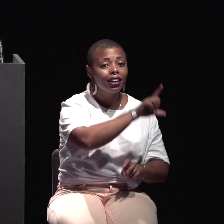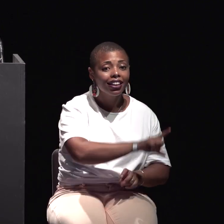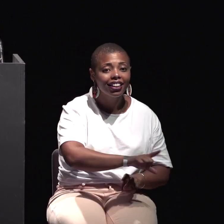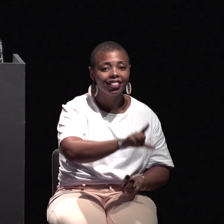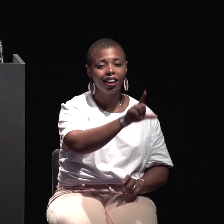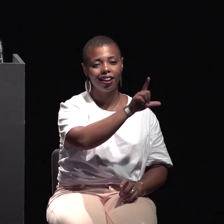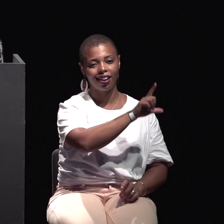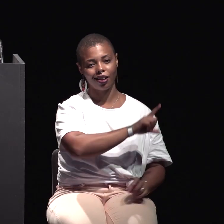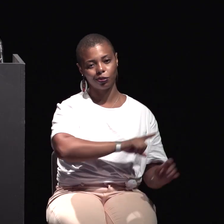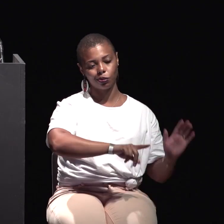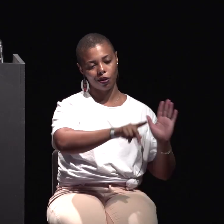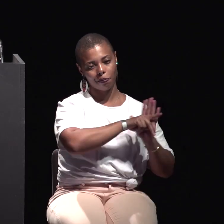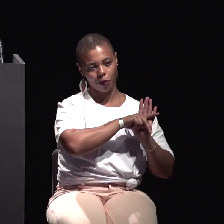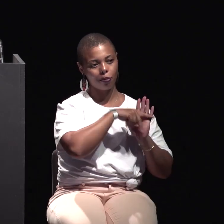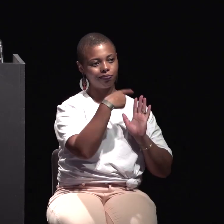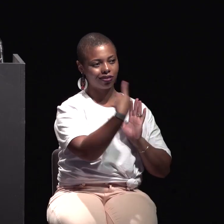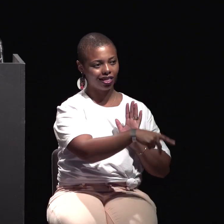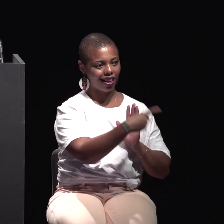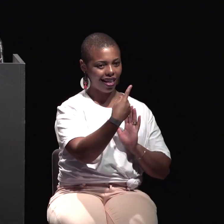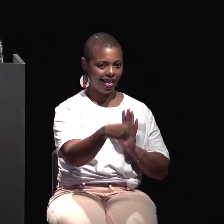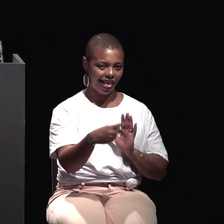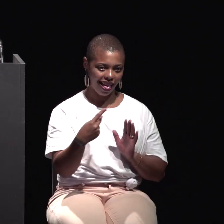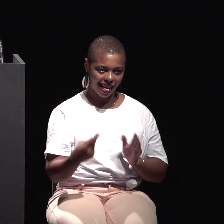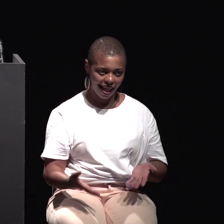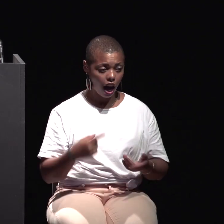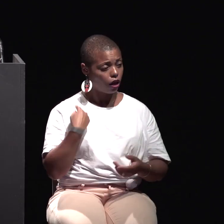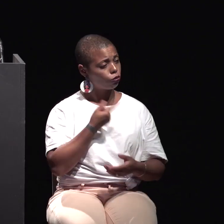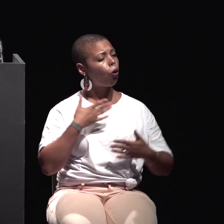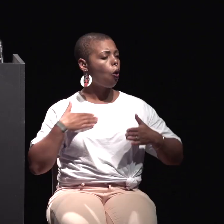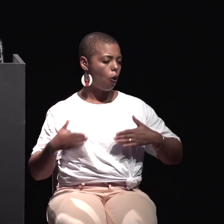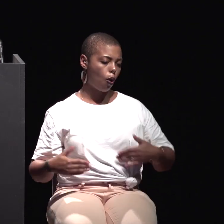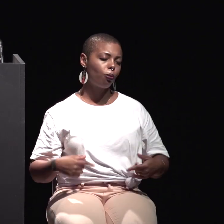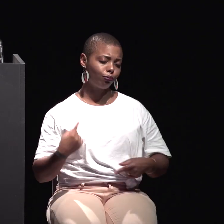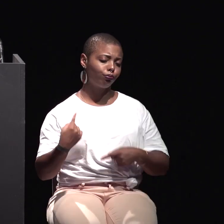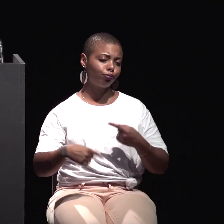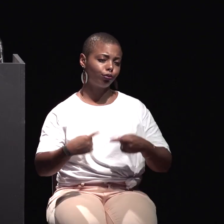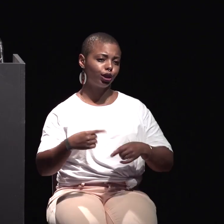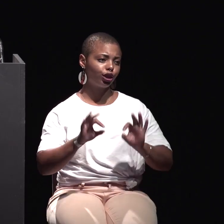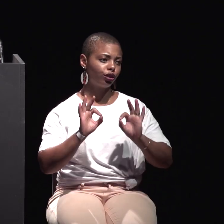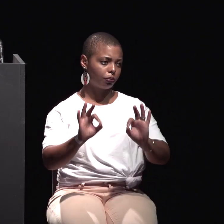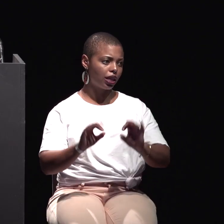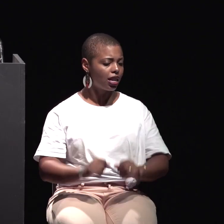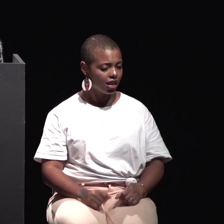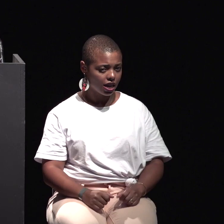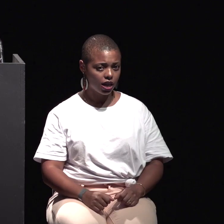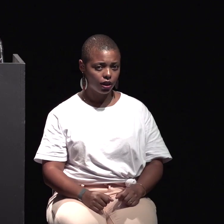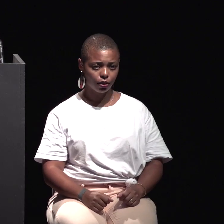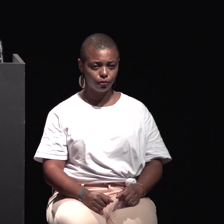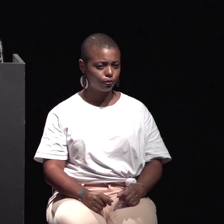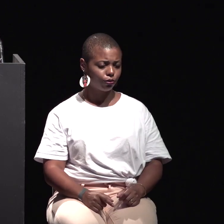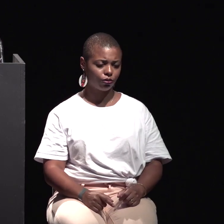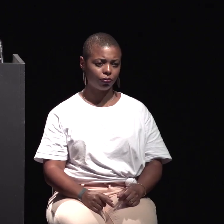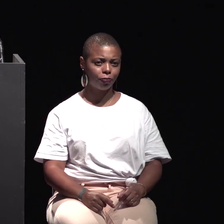literatura. Nossos corpos são políticos, disso